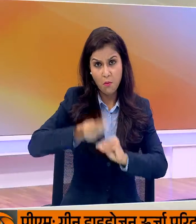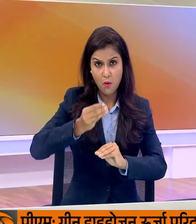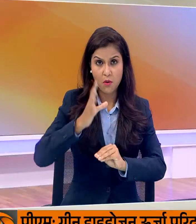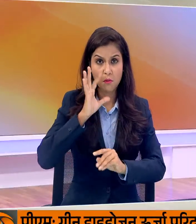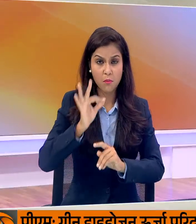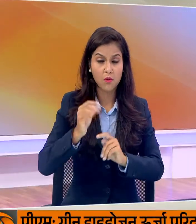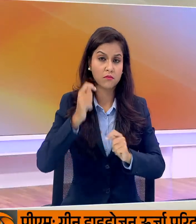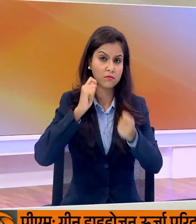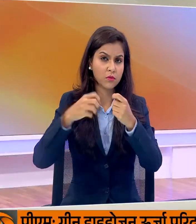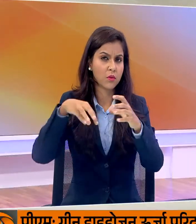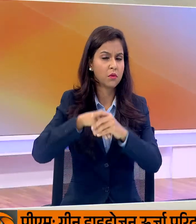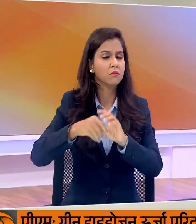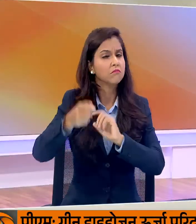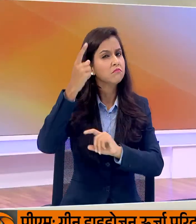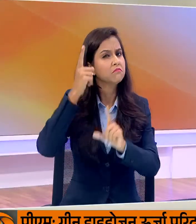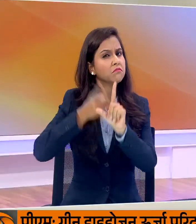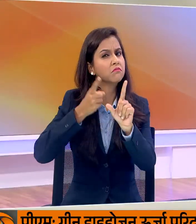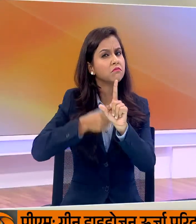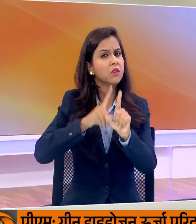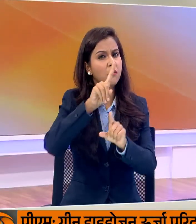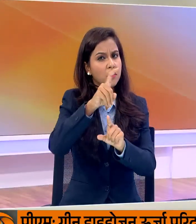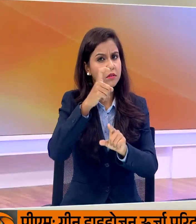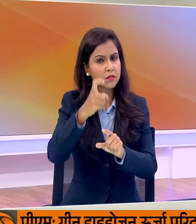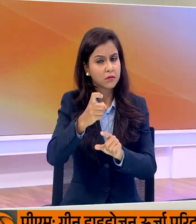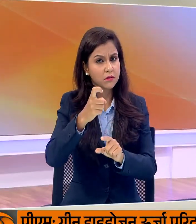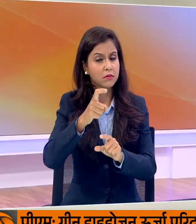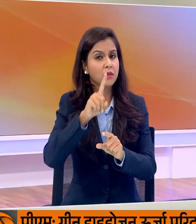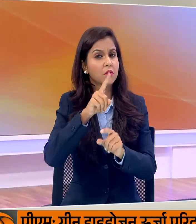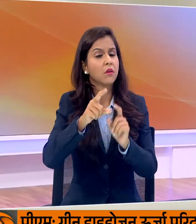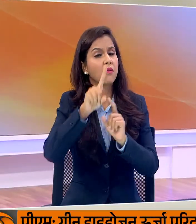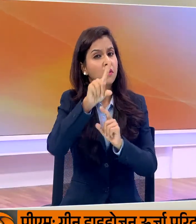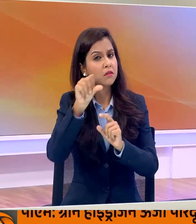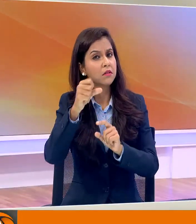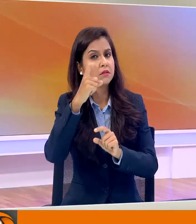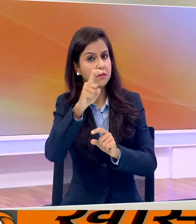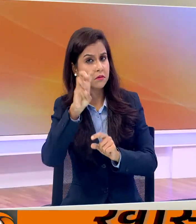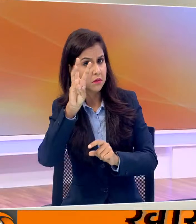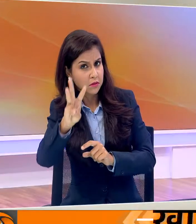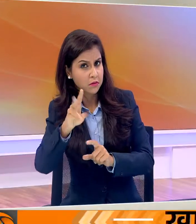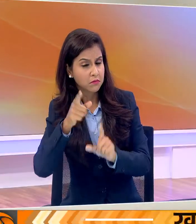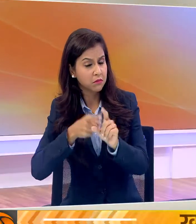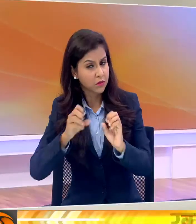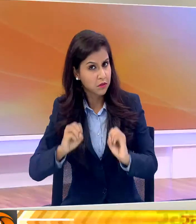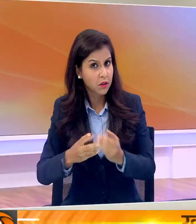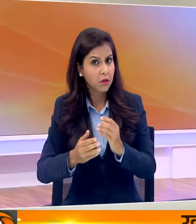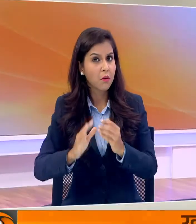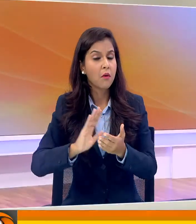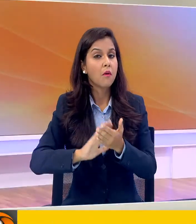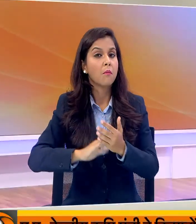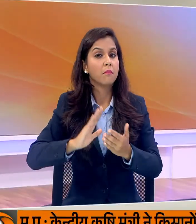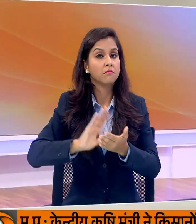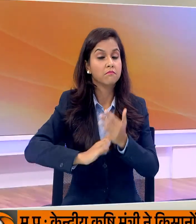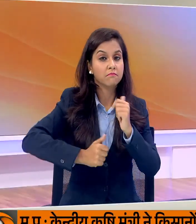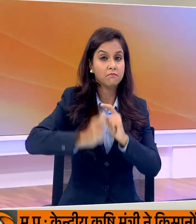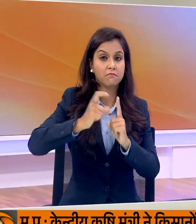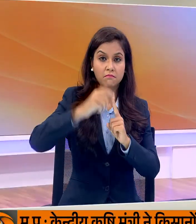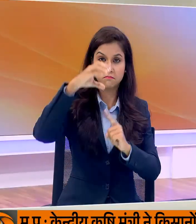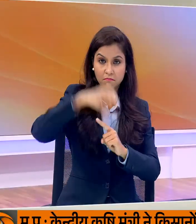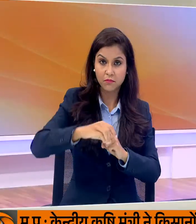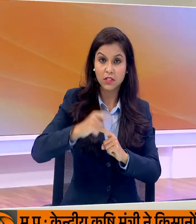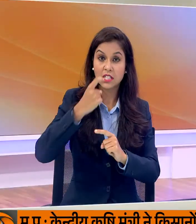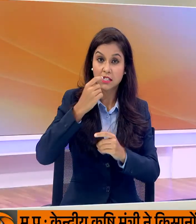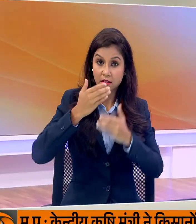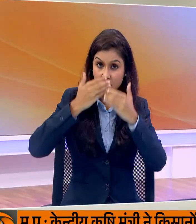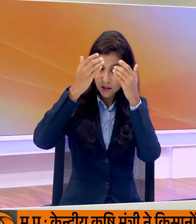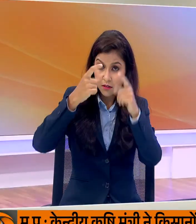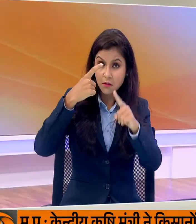वर्ष 1973 से शुरू हुआ राष्ट्रीय फ्लोरेंस नाइटिंगेल पुरस्कार स्वास्थ्य एवं परिवार कल्याण मंत्रालय द्वारा नर्सों और